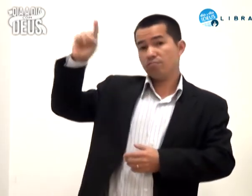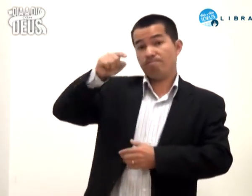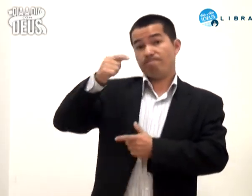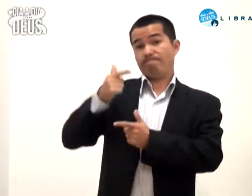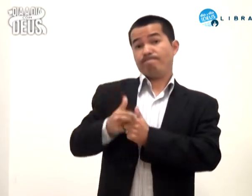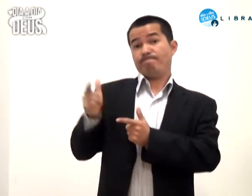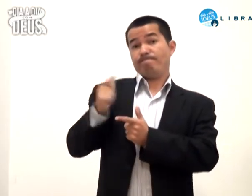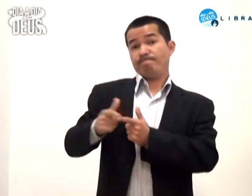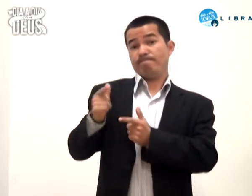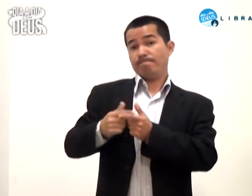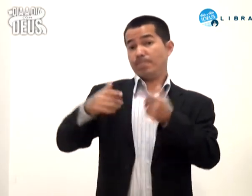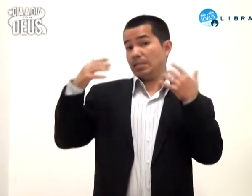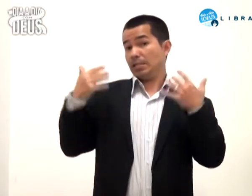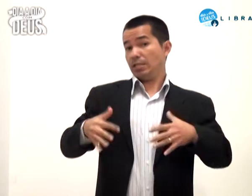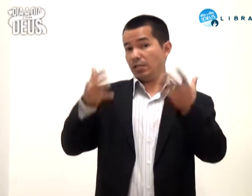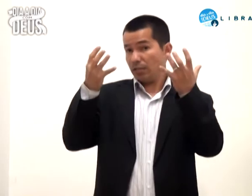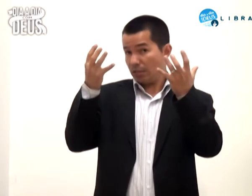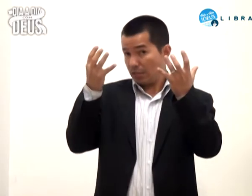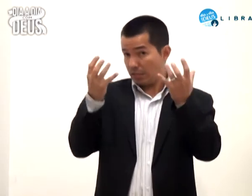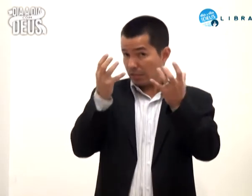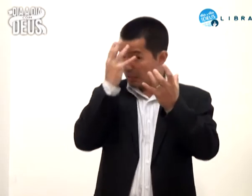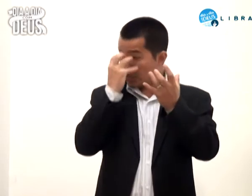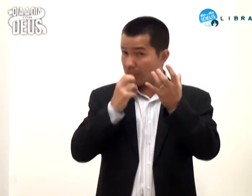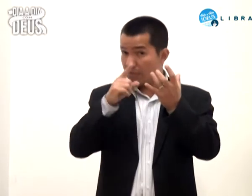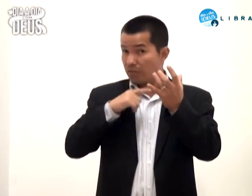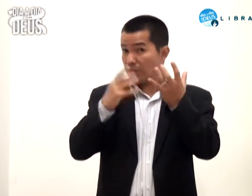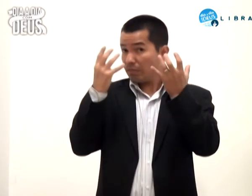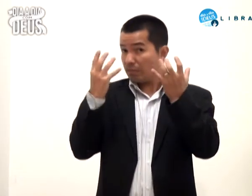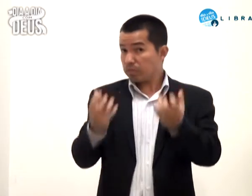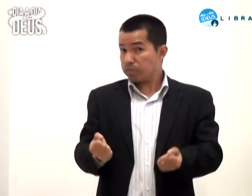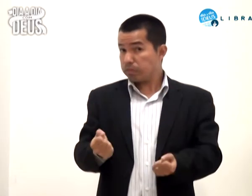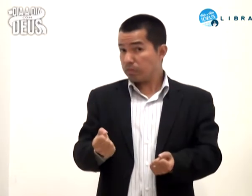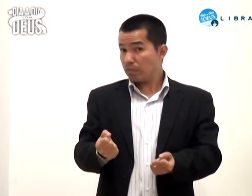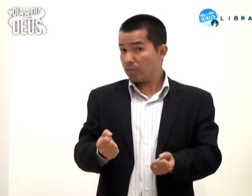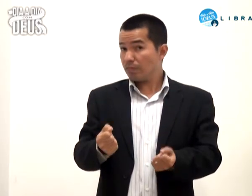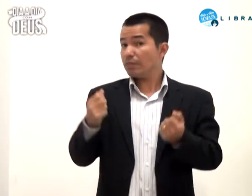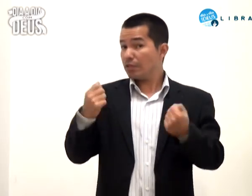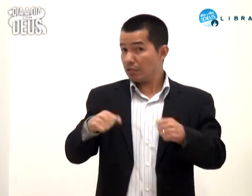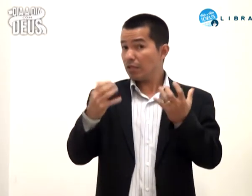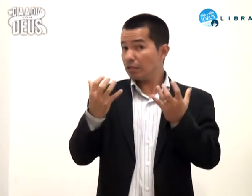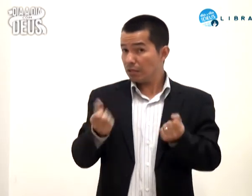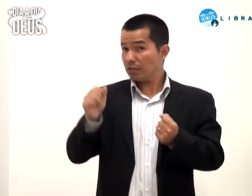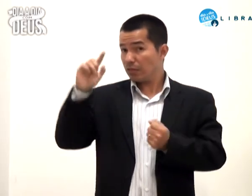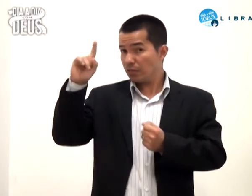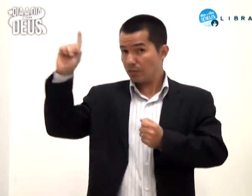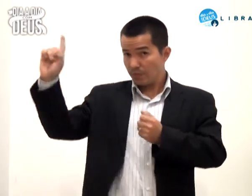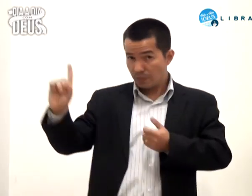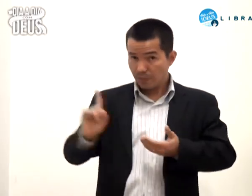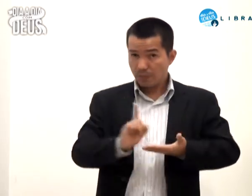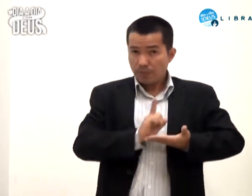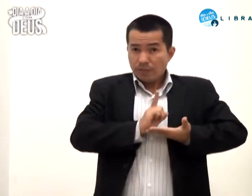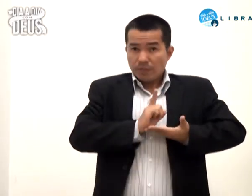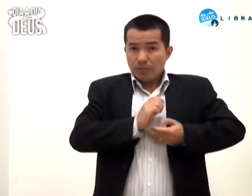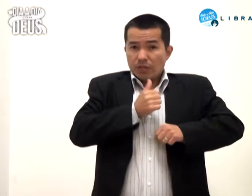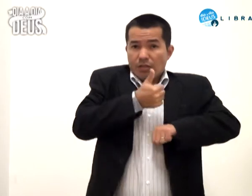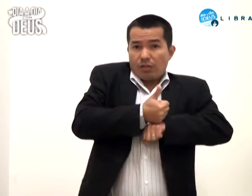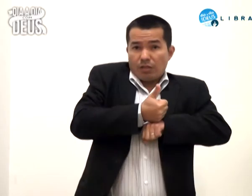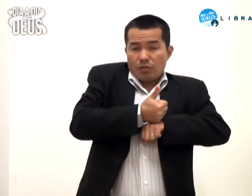se você é aquele que já entendeu a mensagem do Evangelho e não pratica essa verdade, então o que vai acontecer é que Deus,